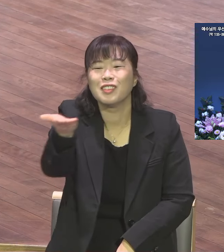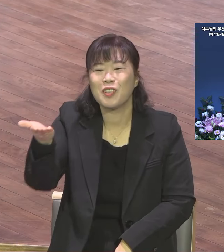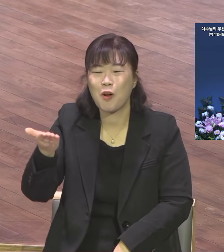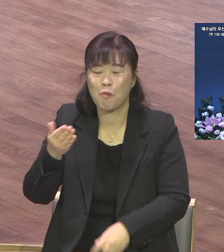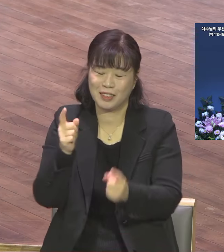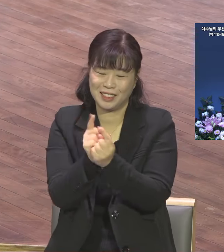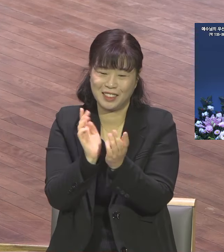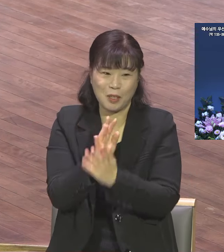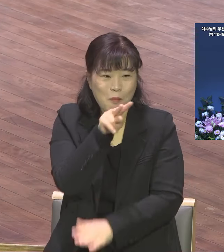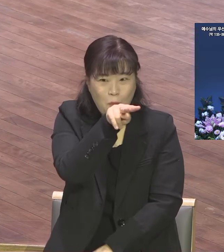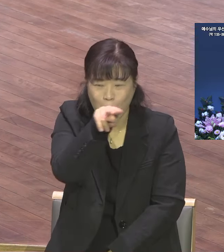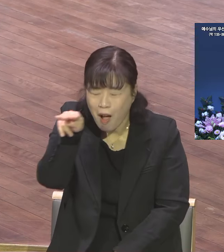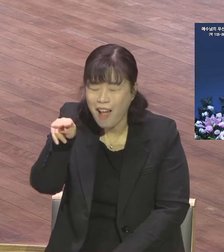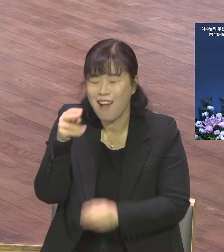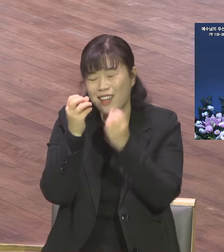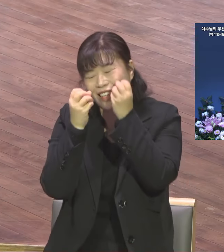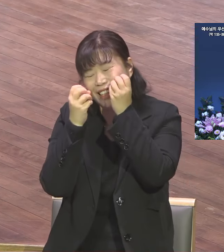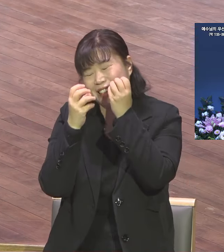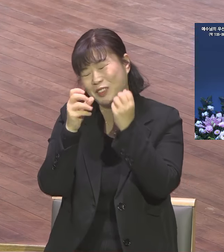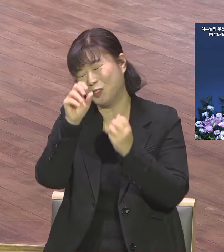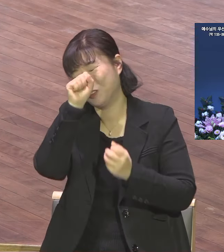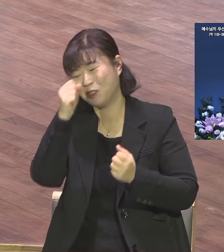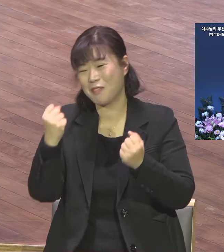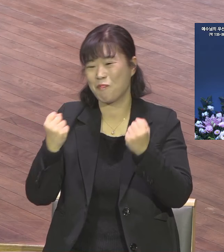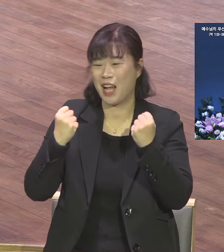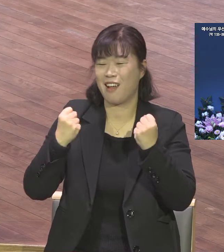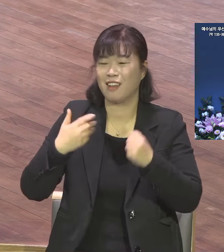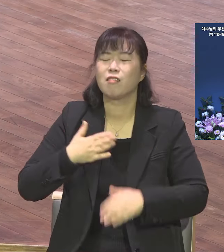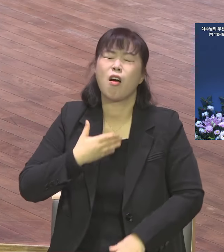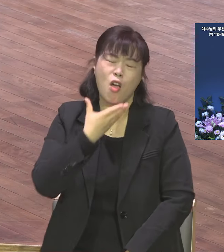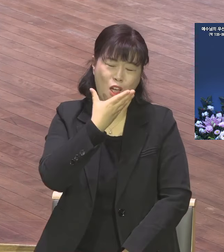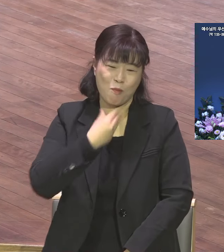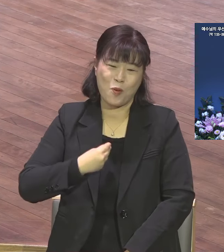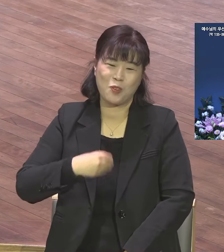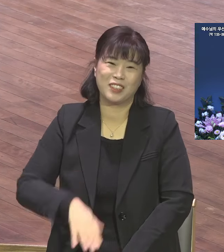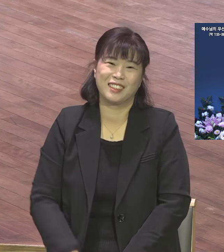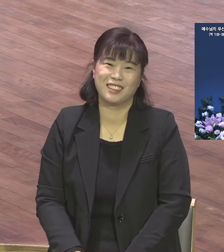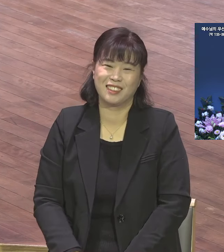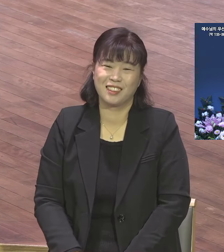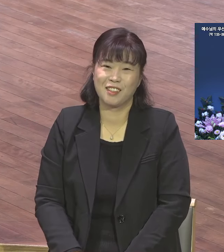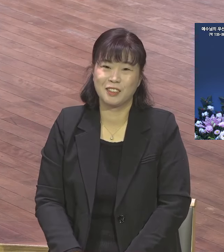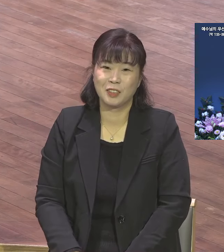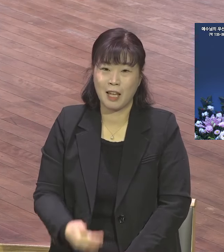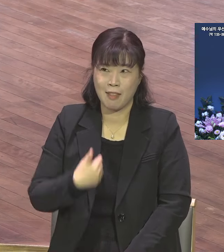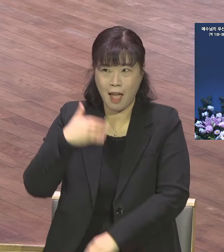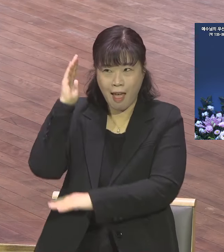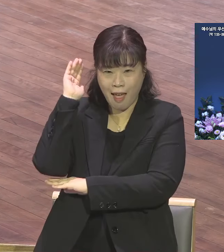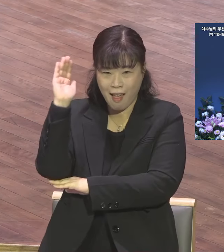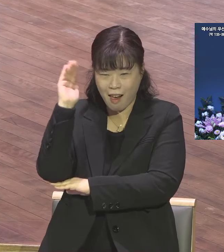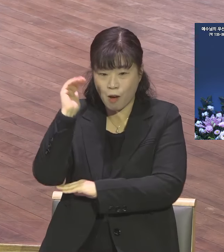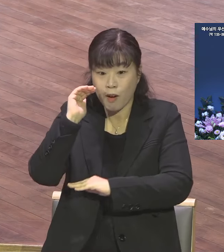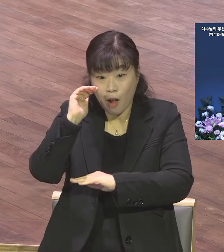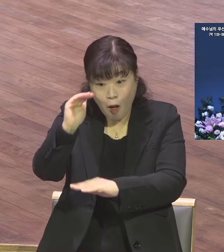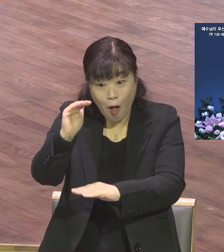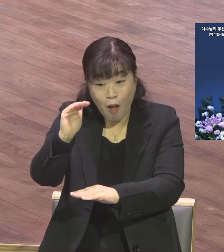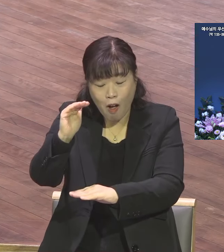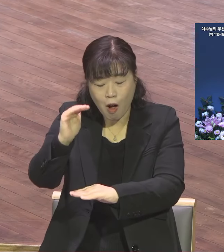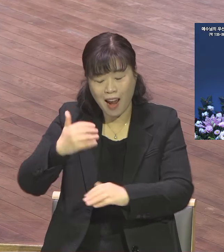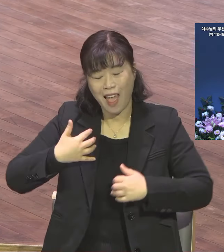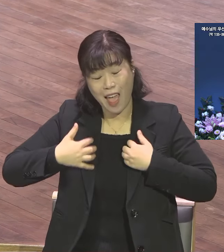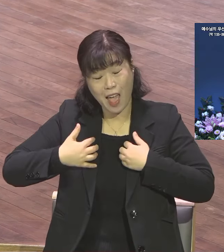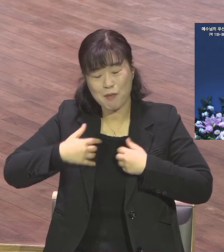저는 이 강단 자체가 너무 이 자리 자체가 행복하고, 오직 삼언약을 붙잡고